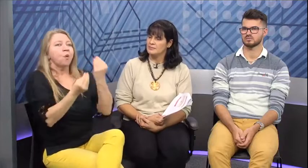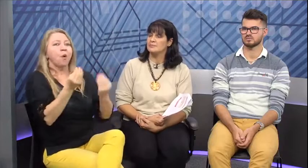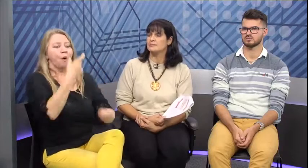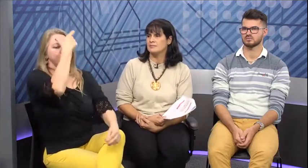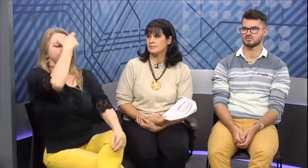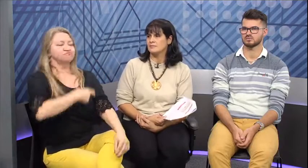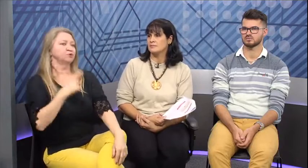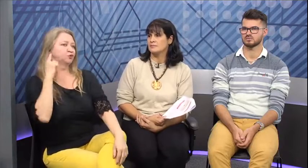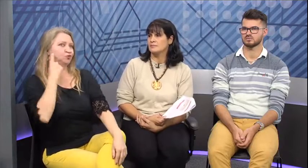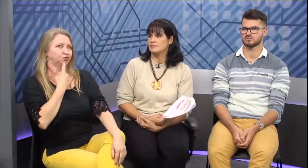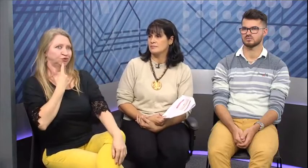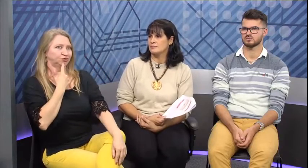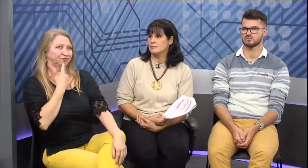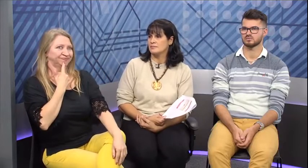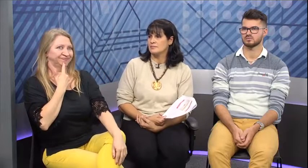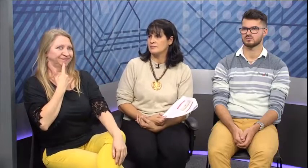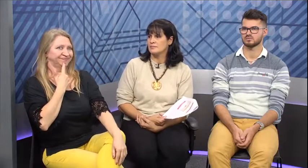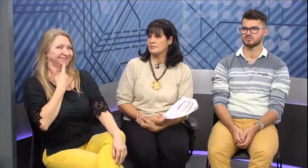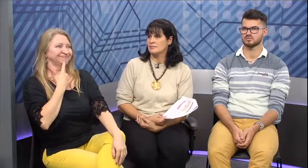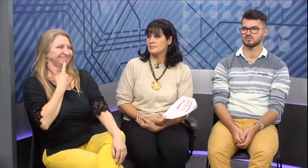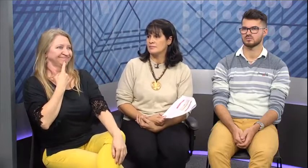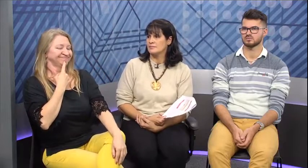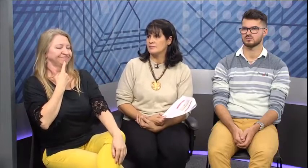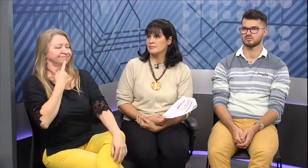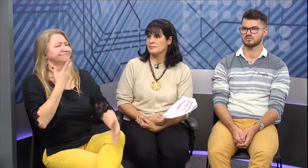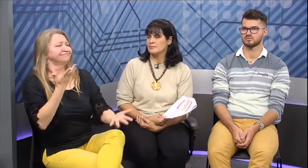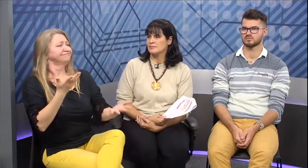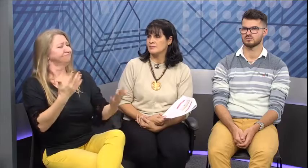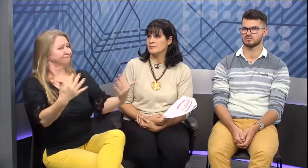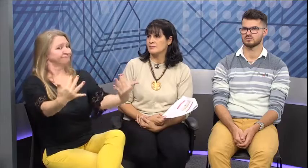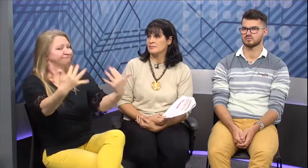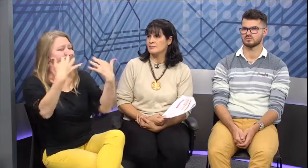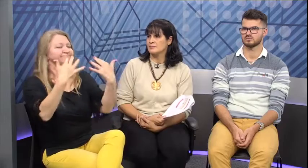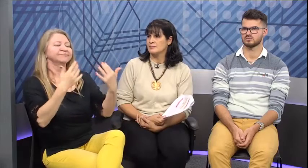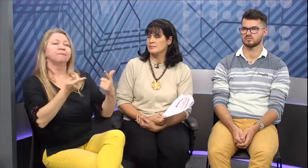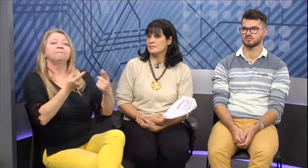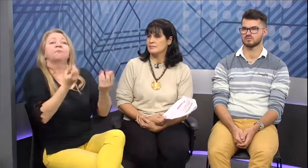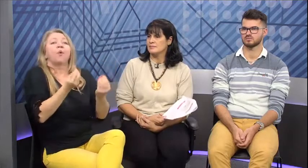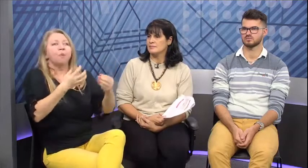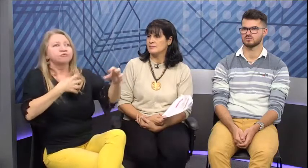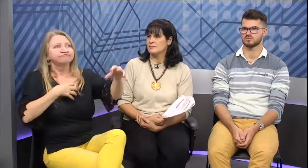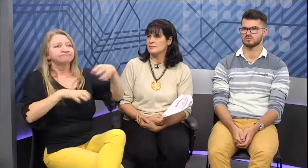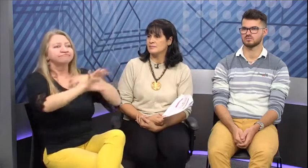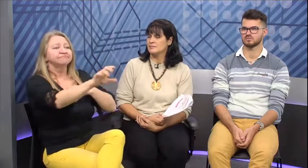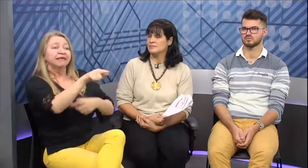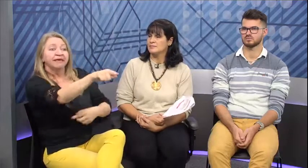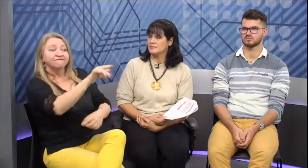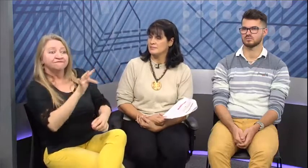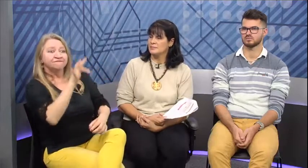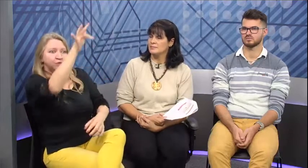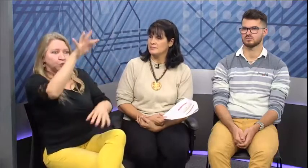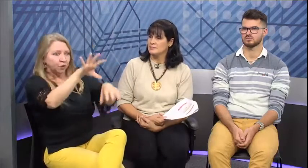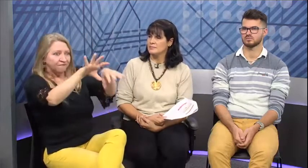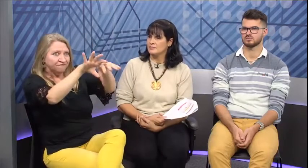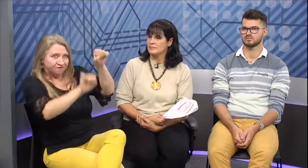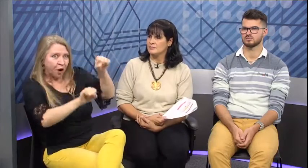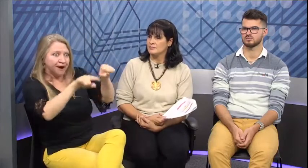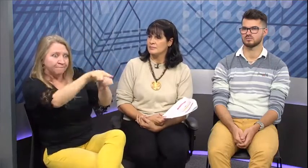intérpretes, né? Mas eu acho isso importante, porque os alunos eles têm esse contato do professor surdo, né? De ter essa